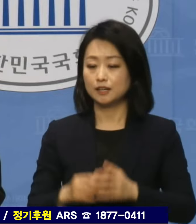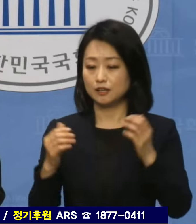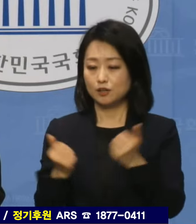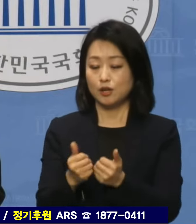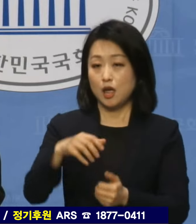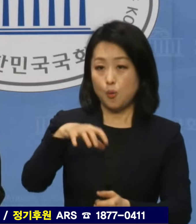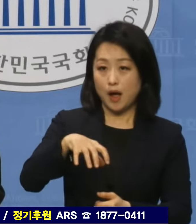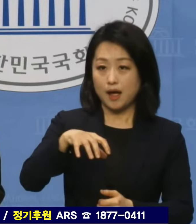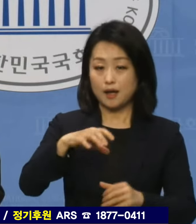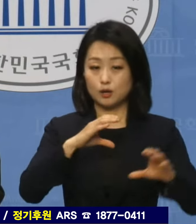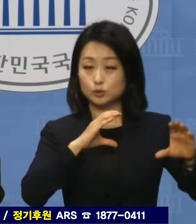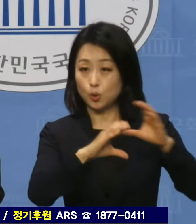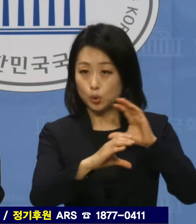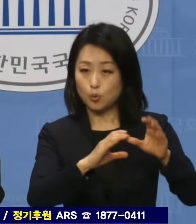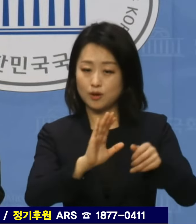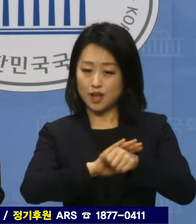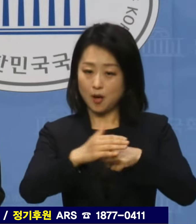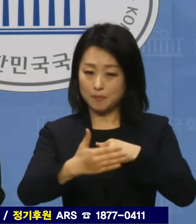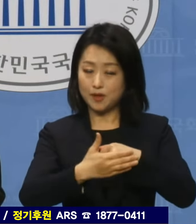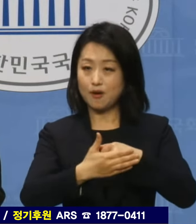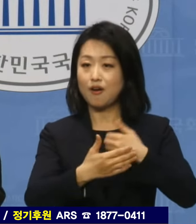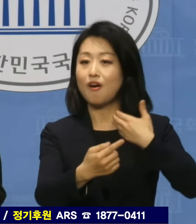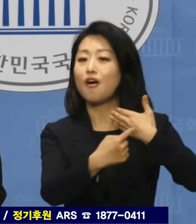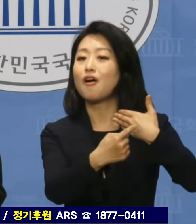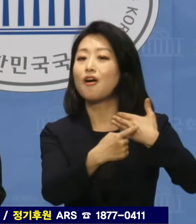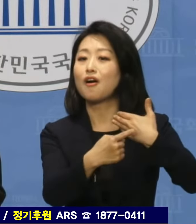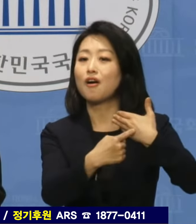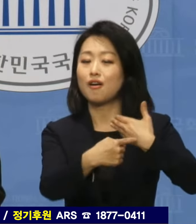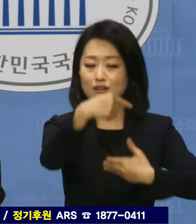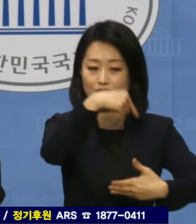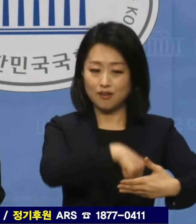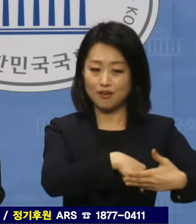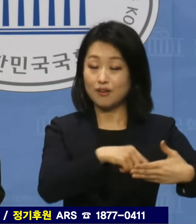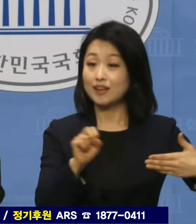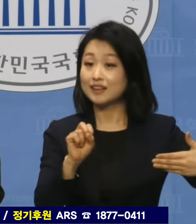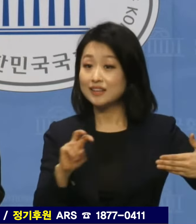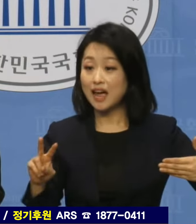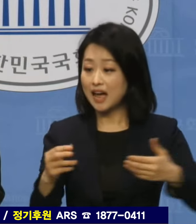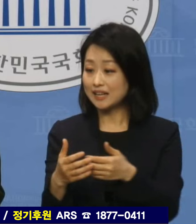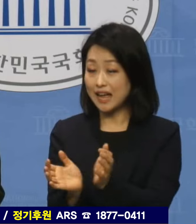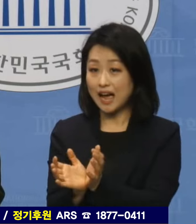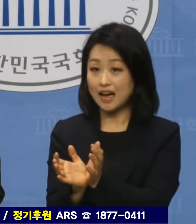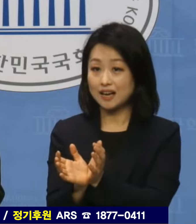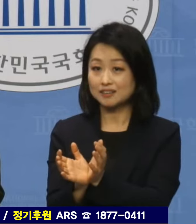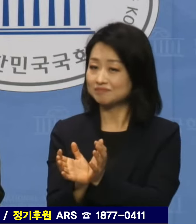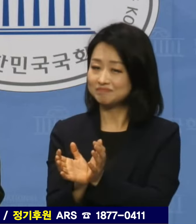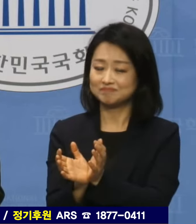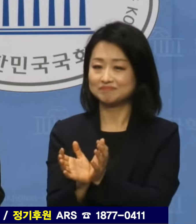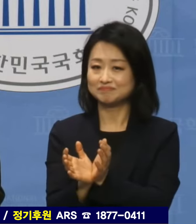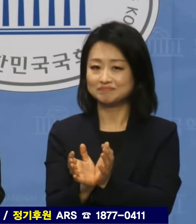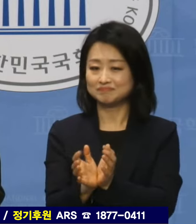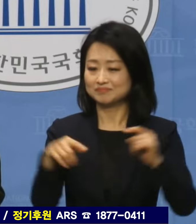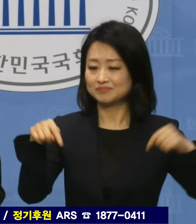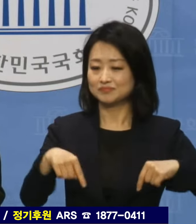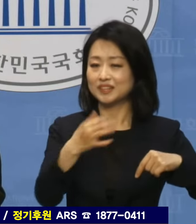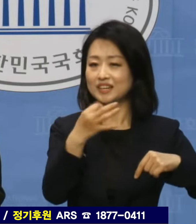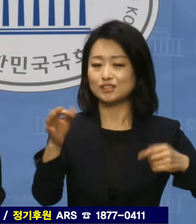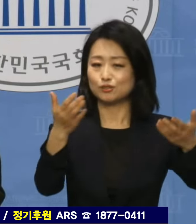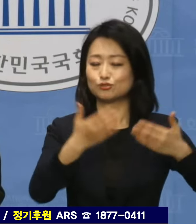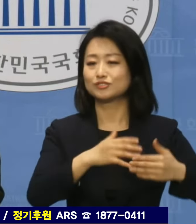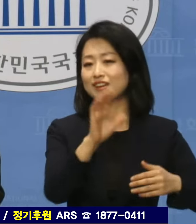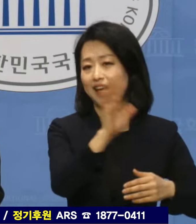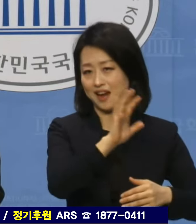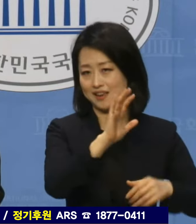국회와 긴밀히 협력하겠다고 하면서 야당을 국정 파트너로 인정하라는 총선